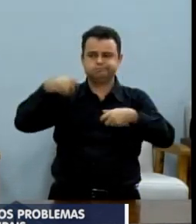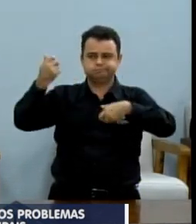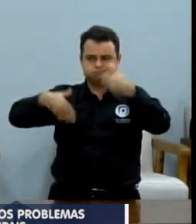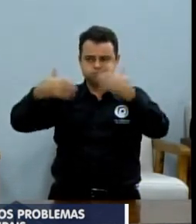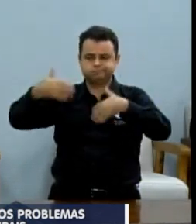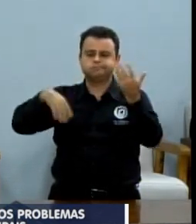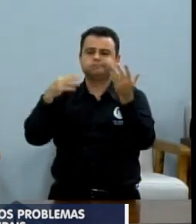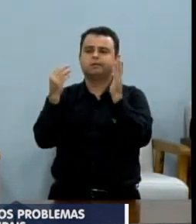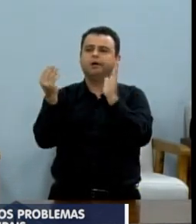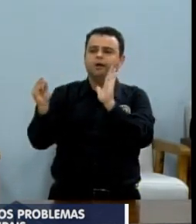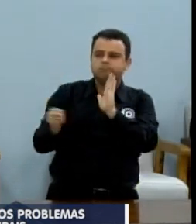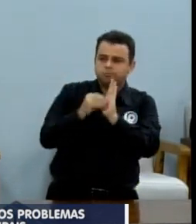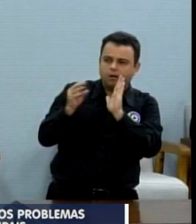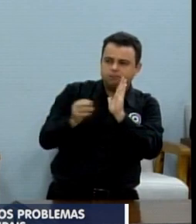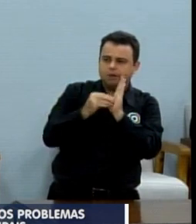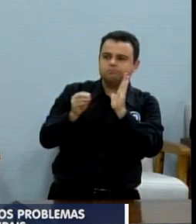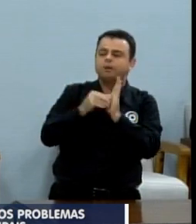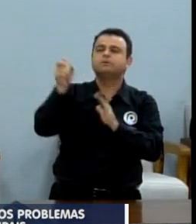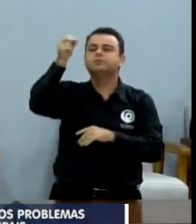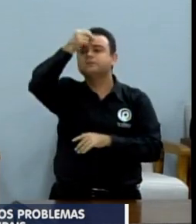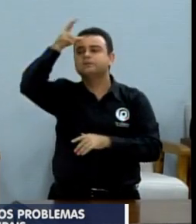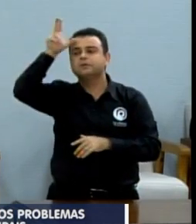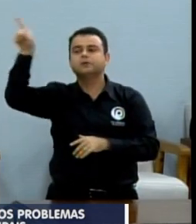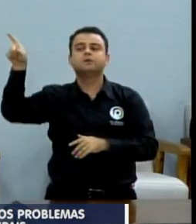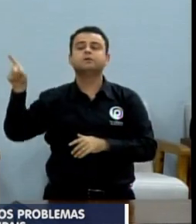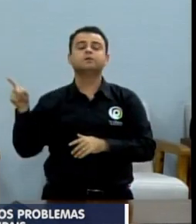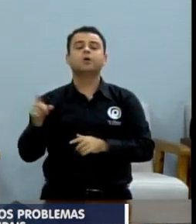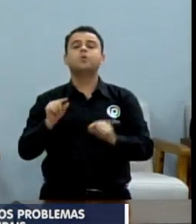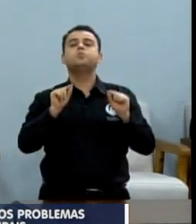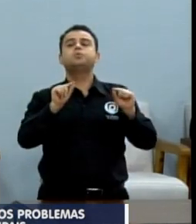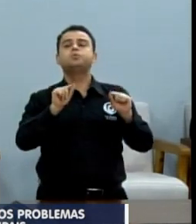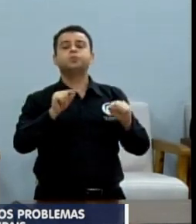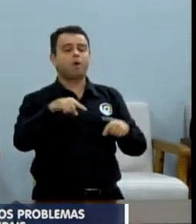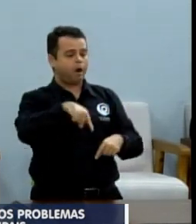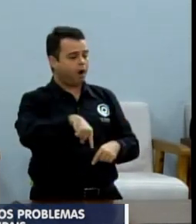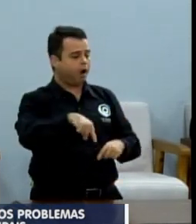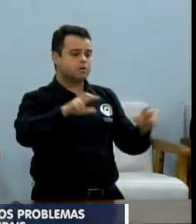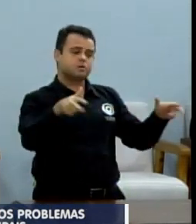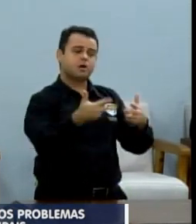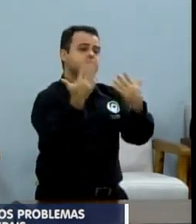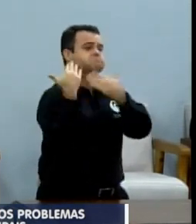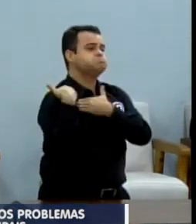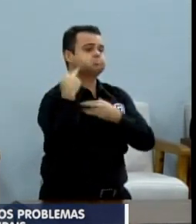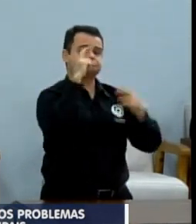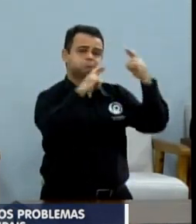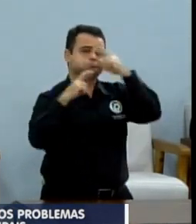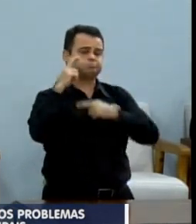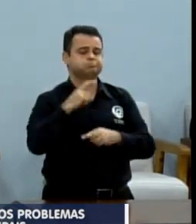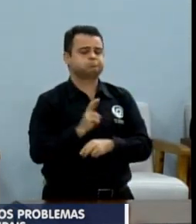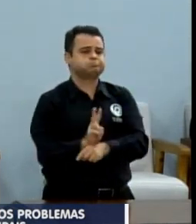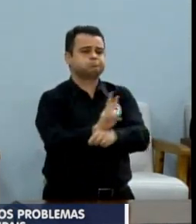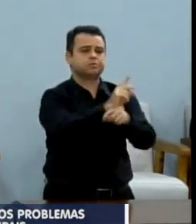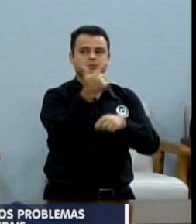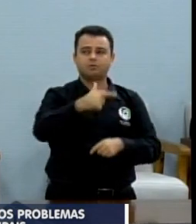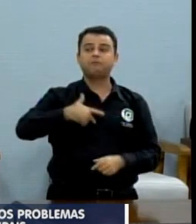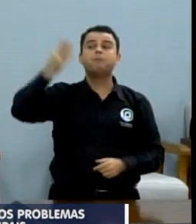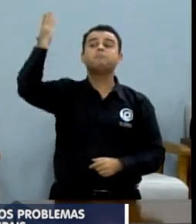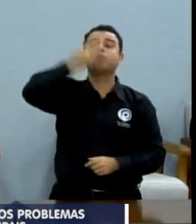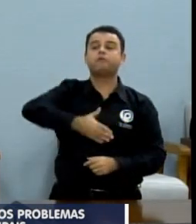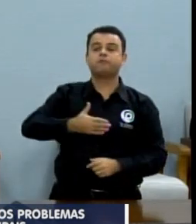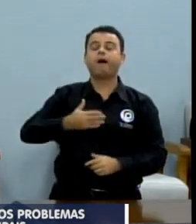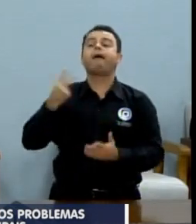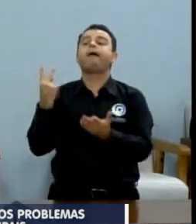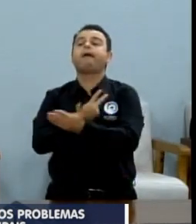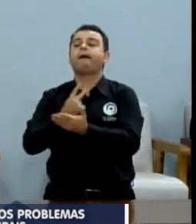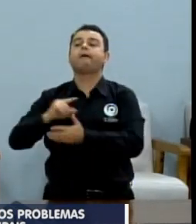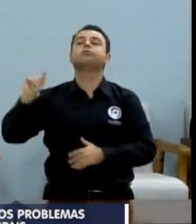emendas e sobre a postura do prefeito que disse que ensinou que a câmara não tem responsabilidade fiscal então eu vou provar quem que não tem responsabilidade